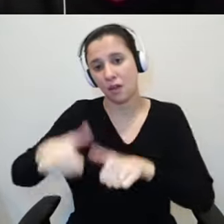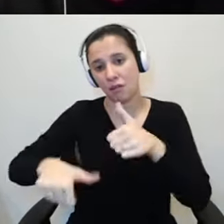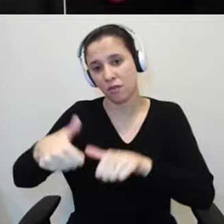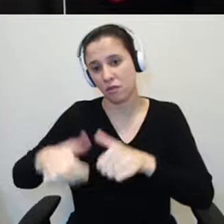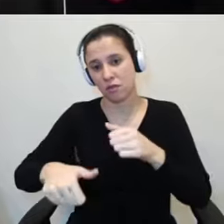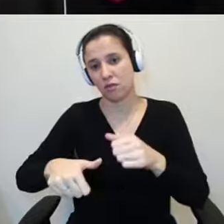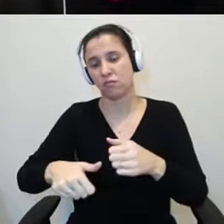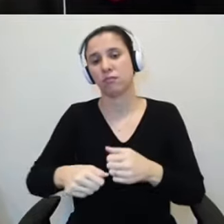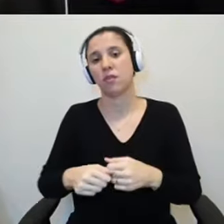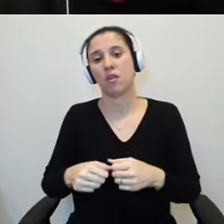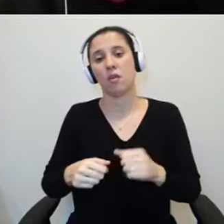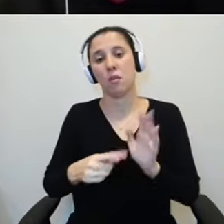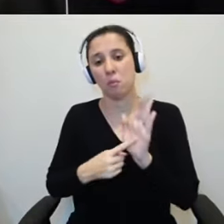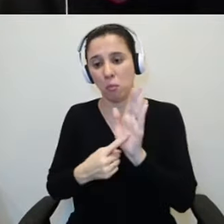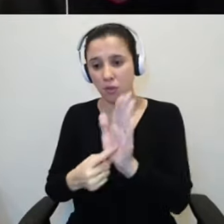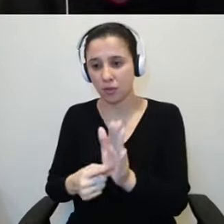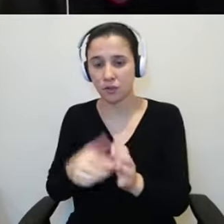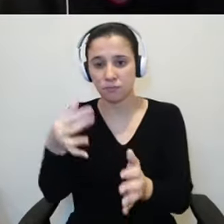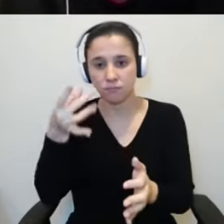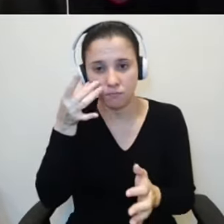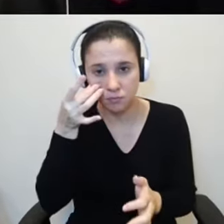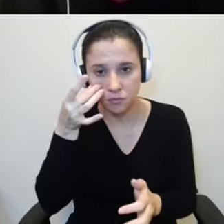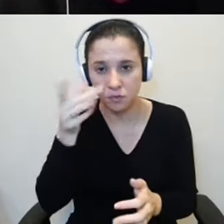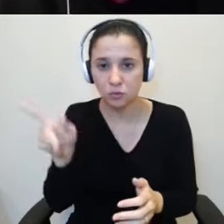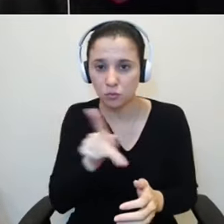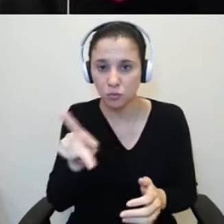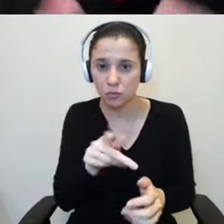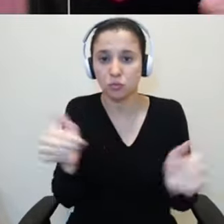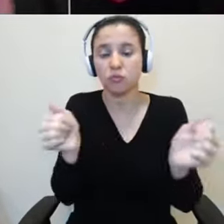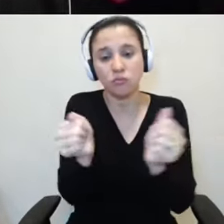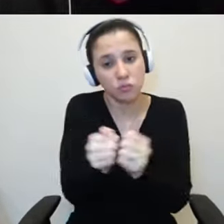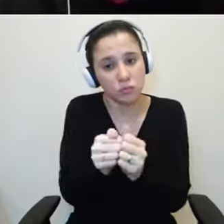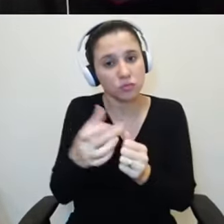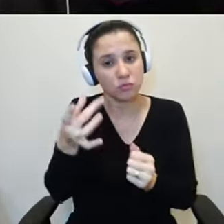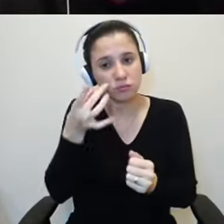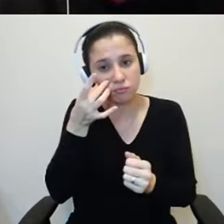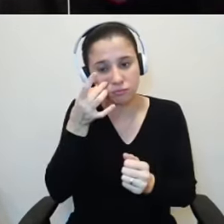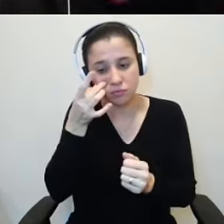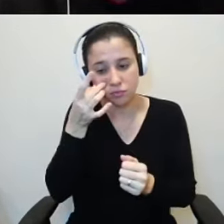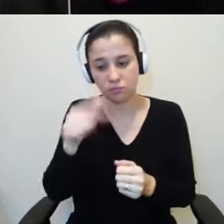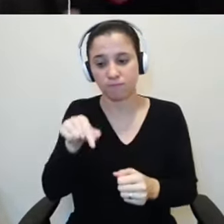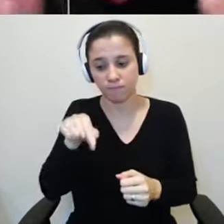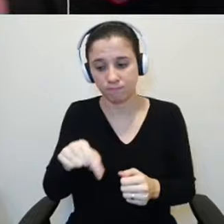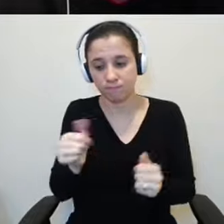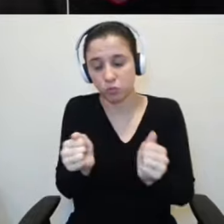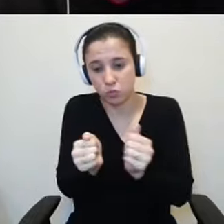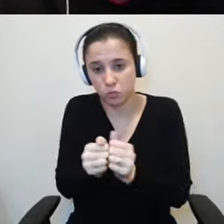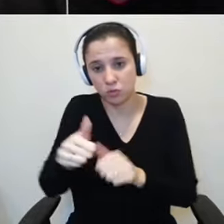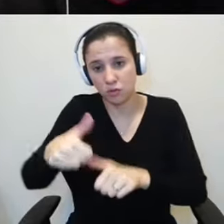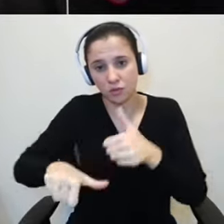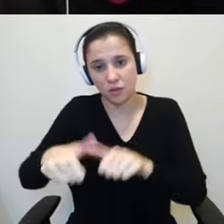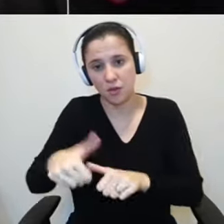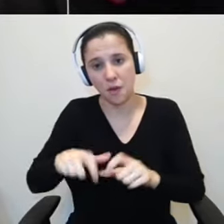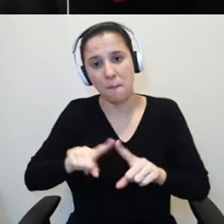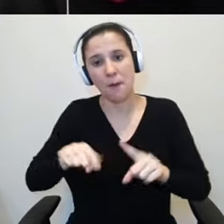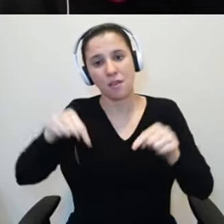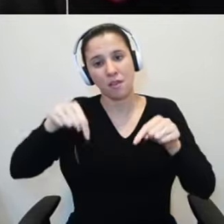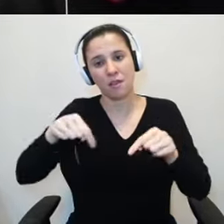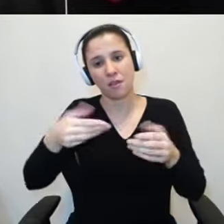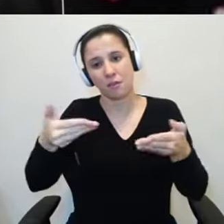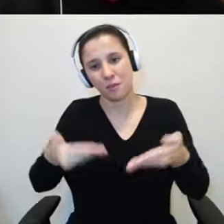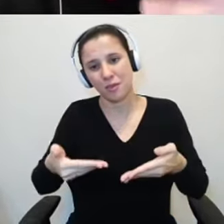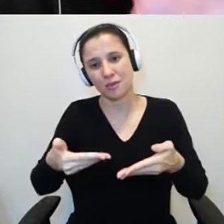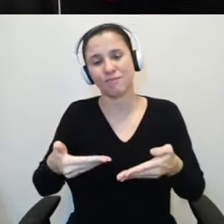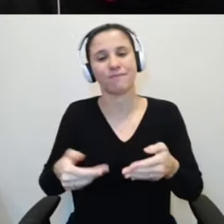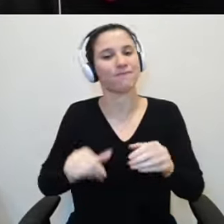e o professor conduzindo esse processo. Então, vai ter realmente uma alteração nessa proposta. Então,